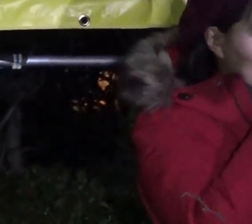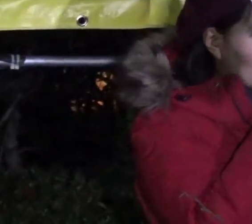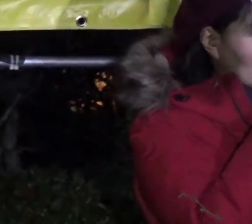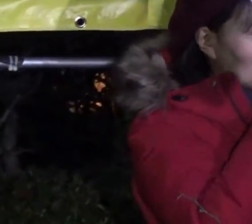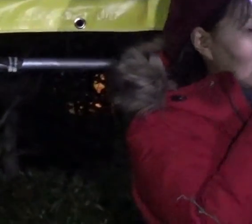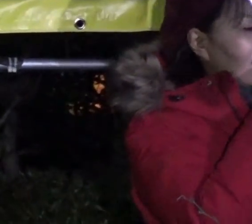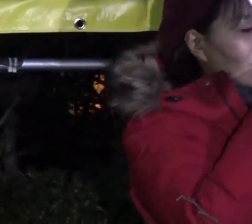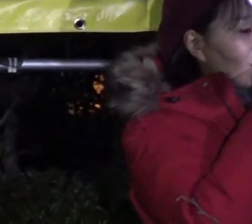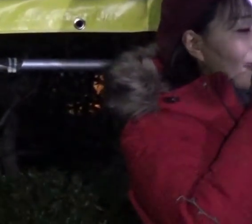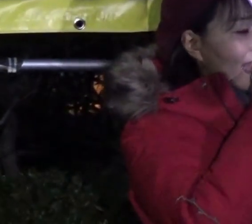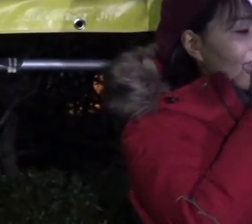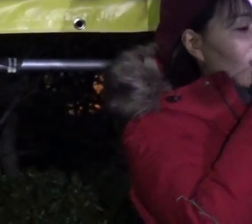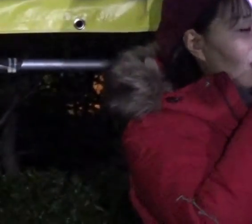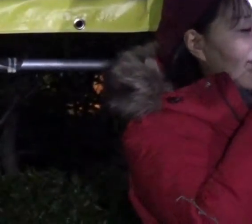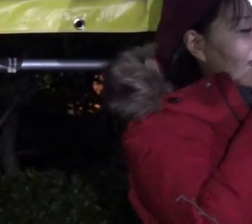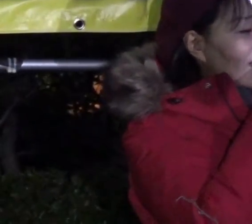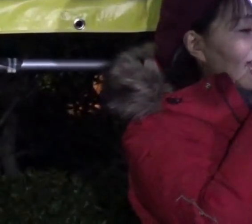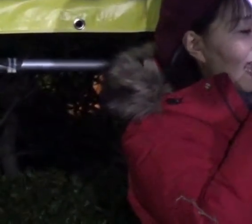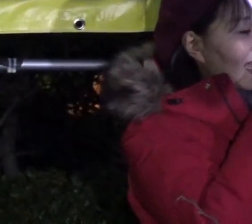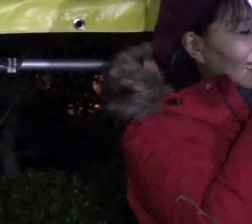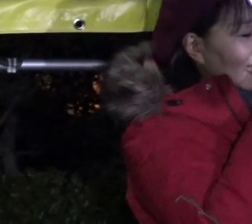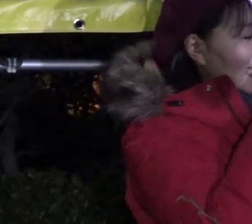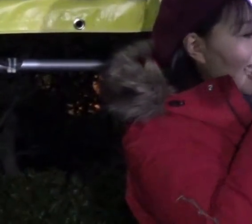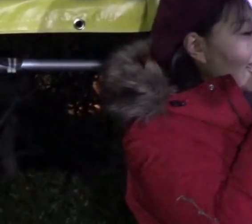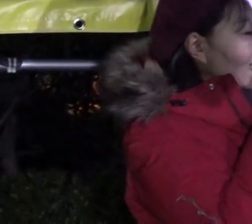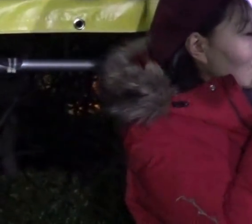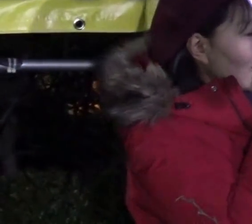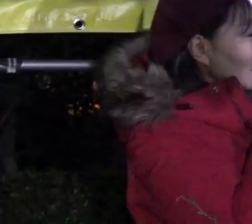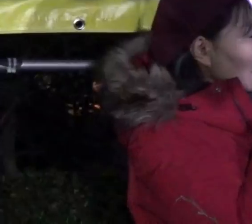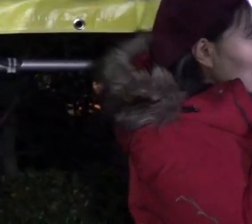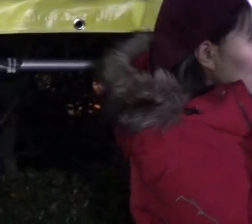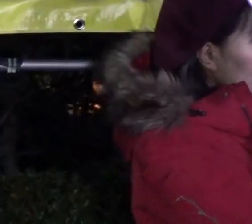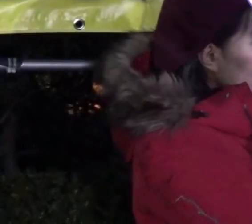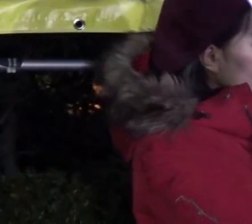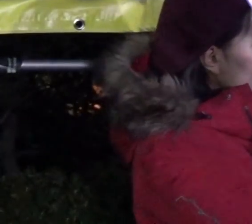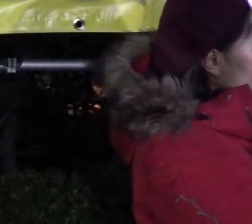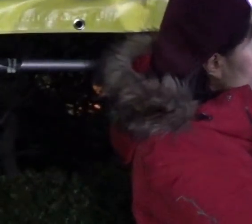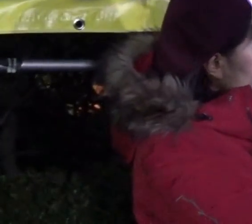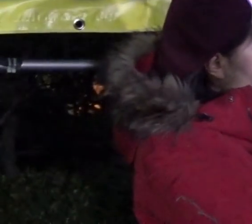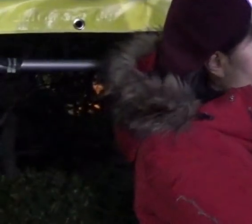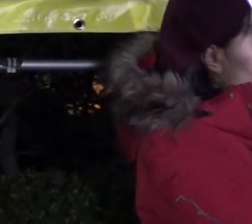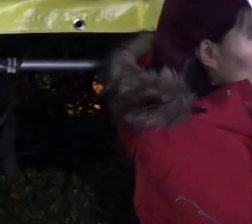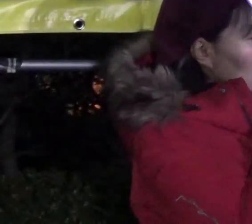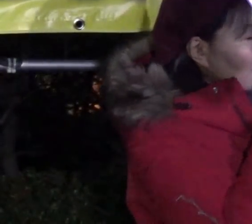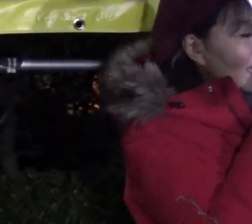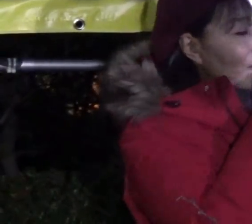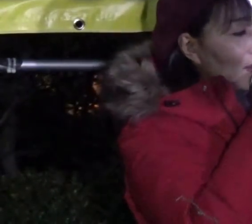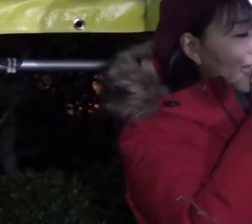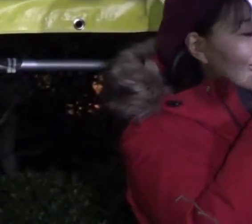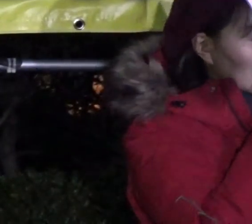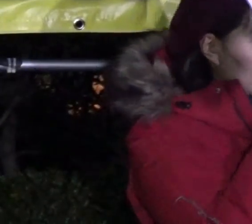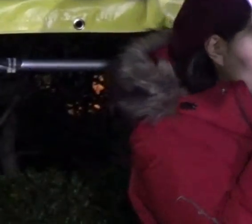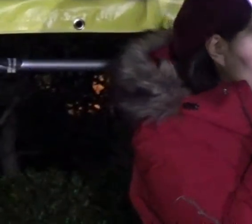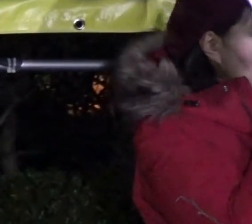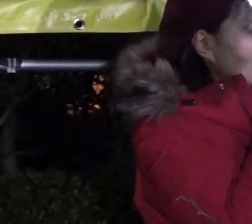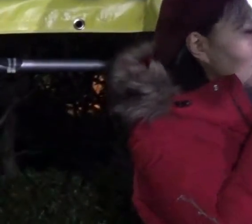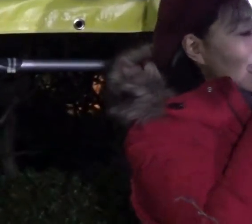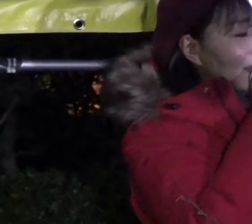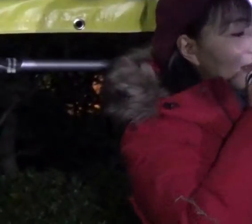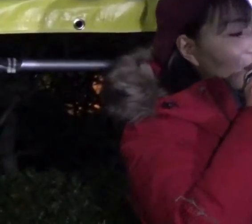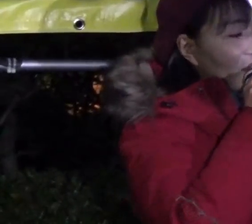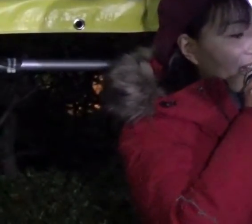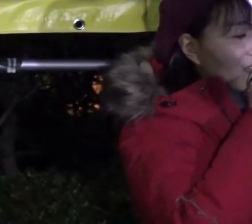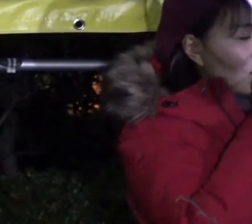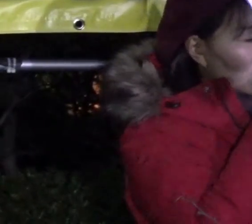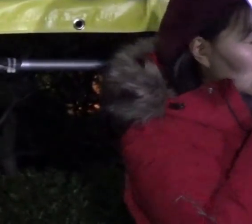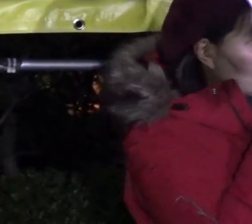きていきます。この場に北海道から来てスピーチさせていただいた感激は今でも息づいています。皆